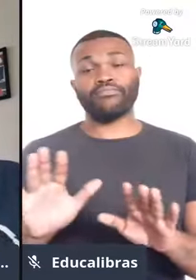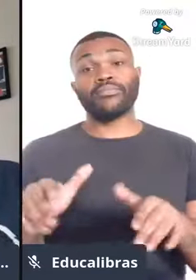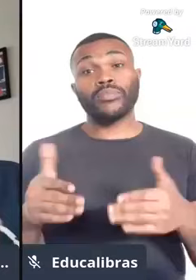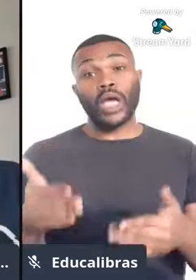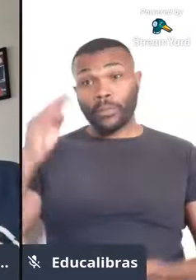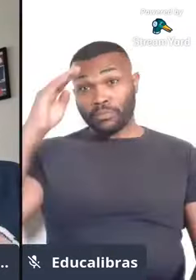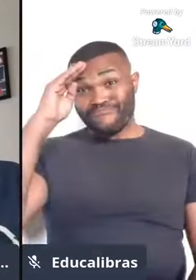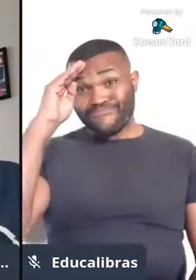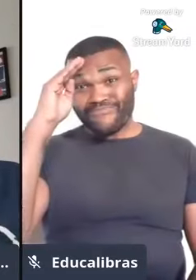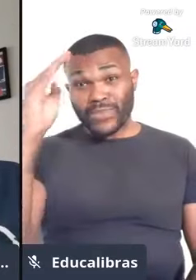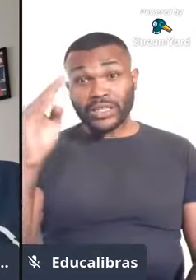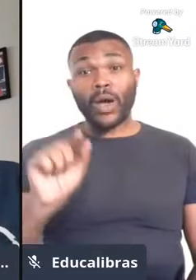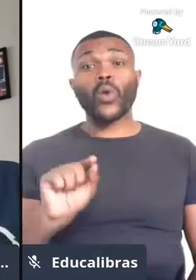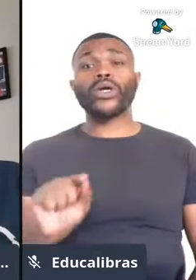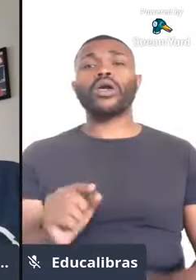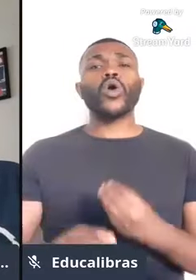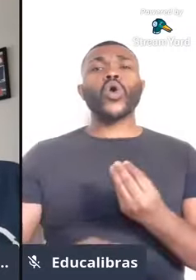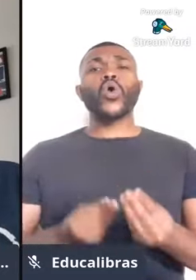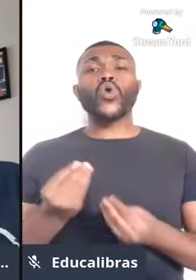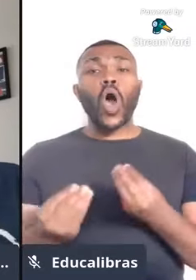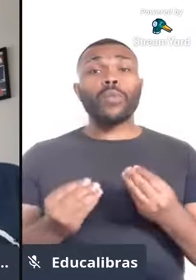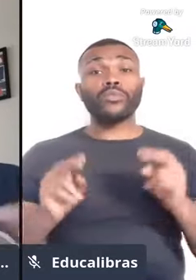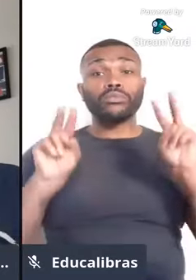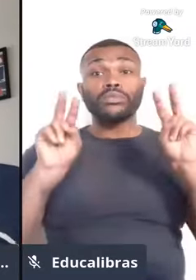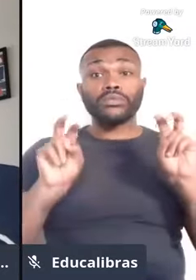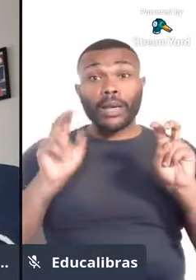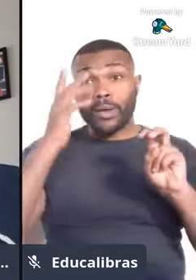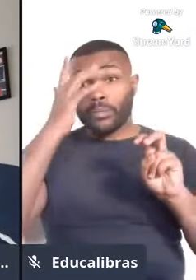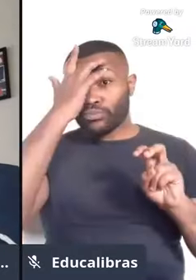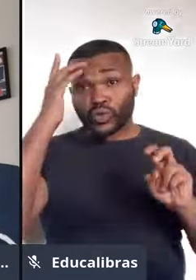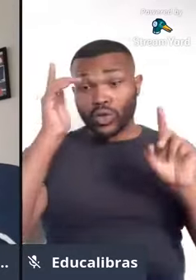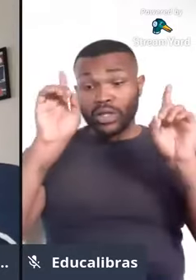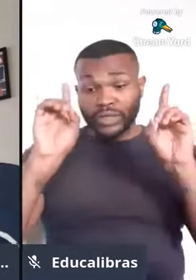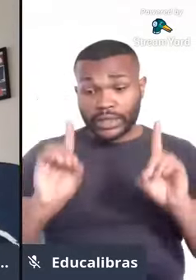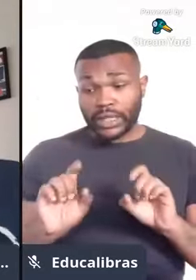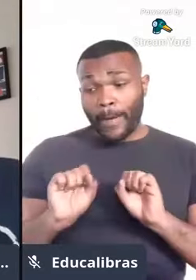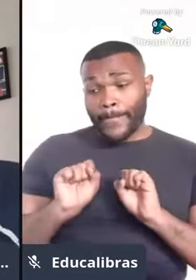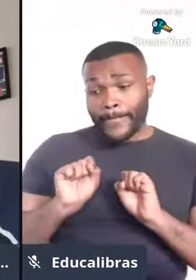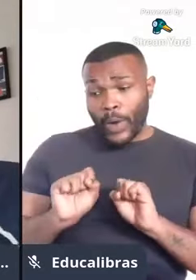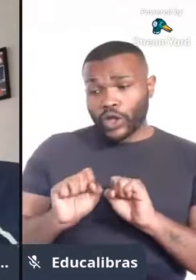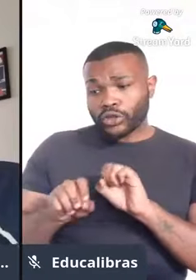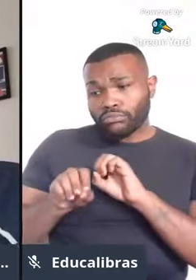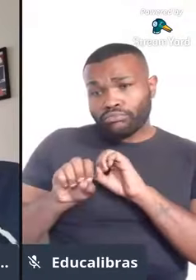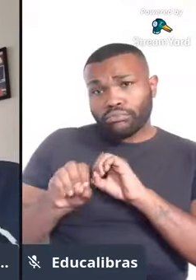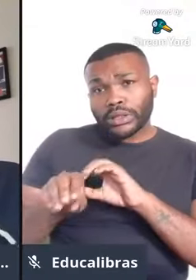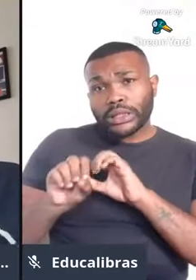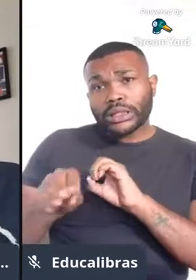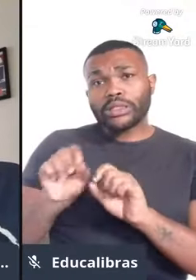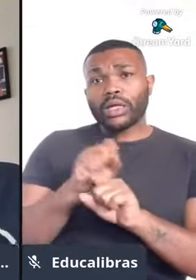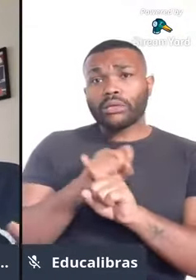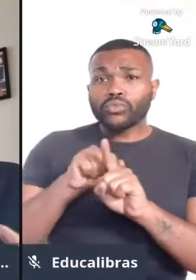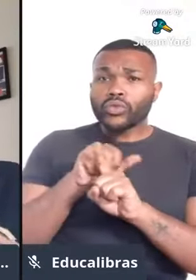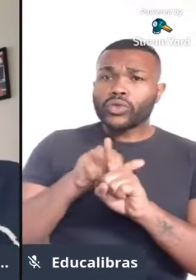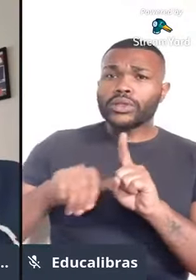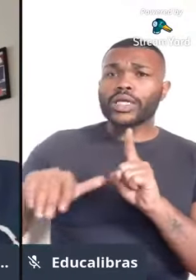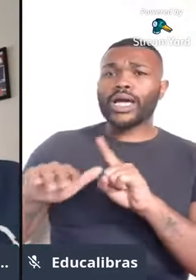é de que maneira o universo da pessoa com deficiência pode ensinar a sociedade nesse momento de